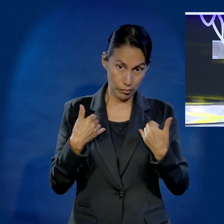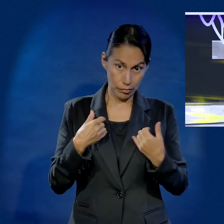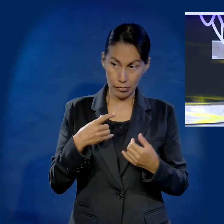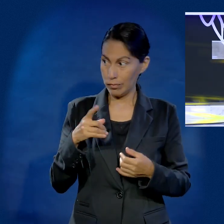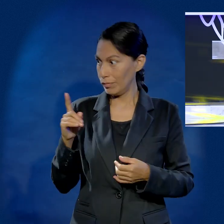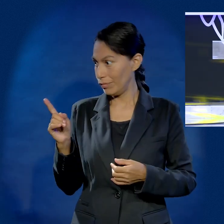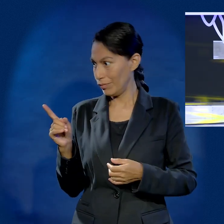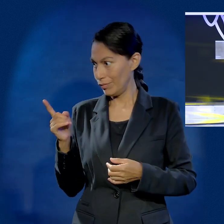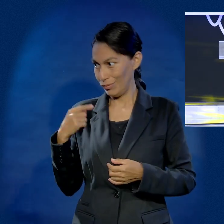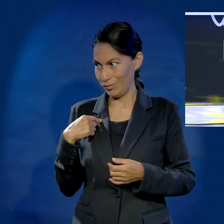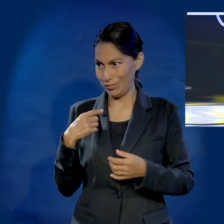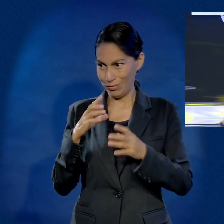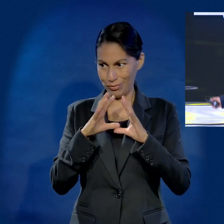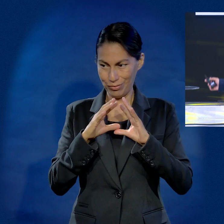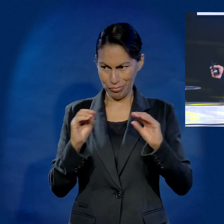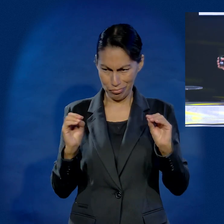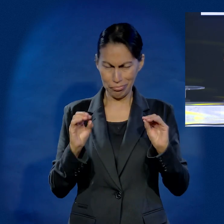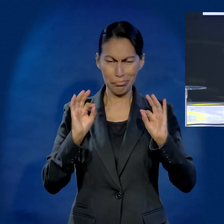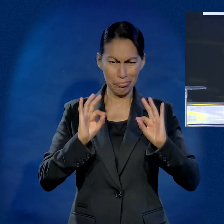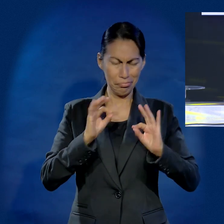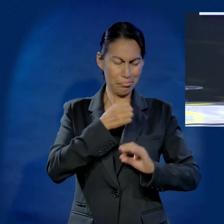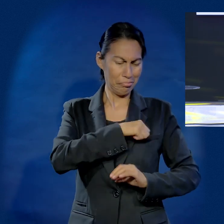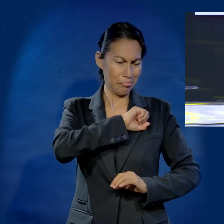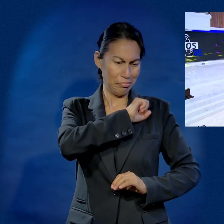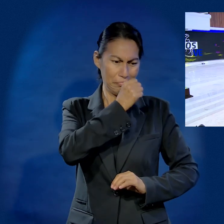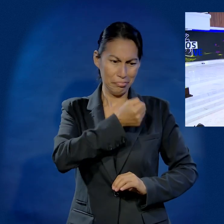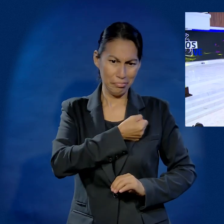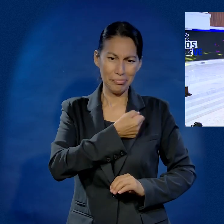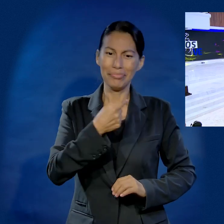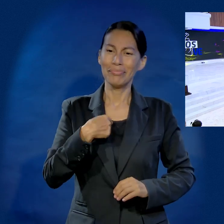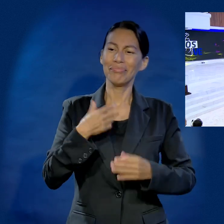Por favor, todos los muchachos digan al lado, yo estoy sano, aquí estoy.